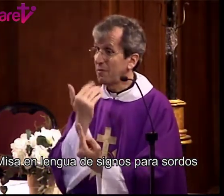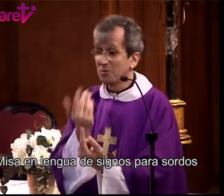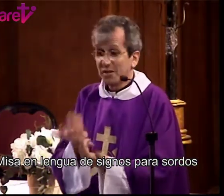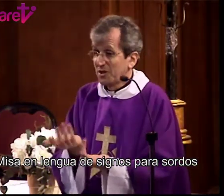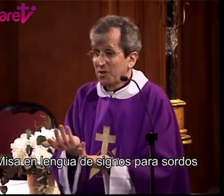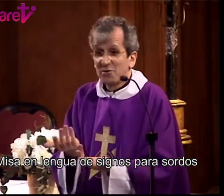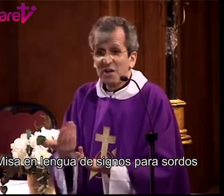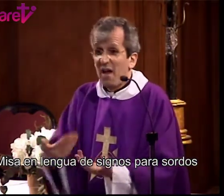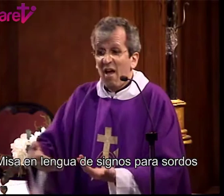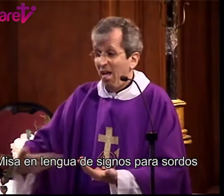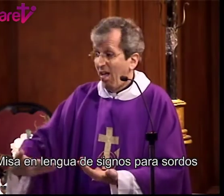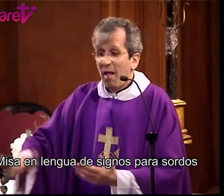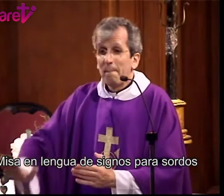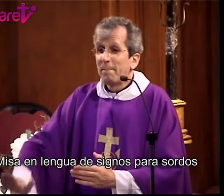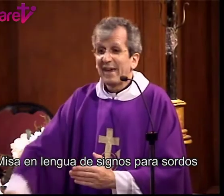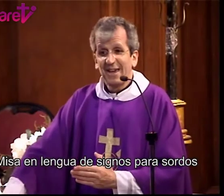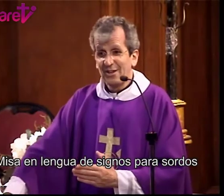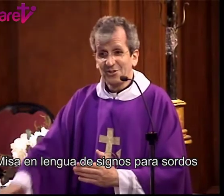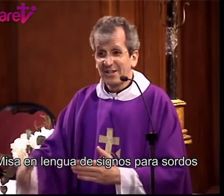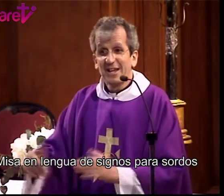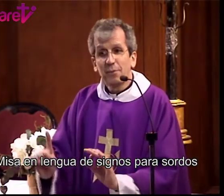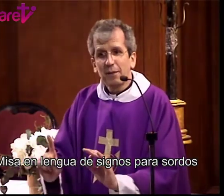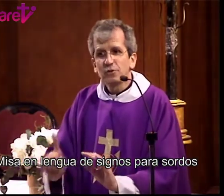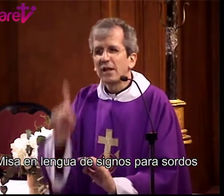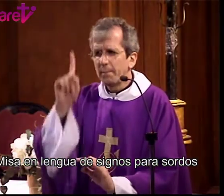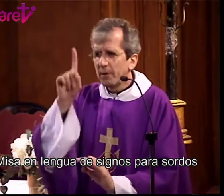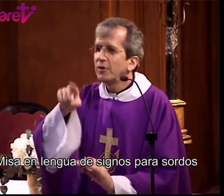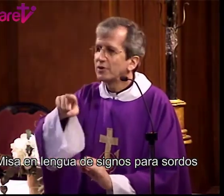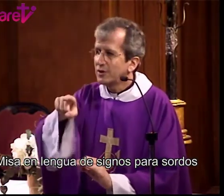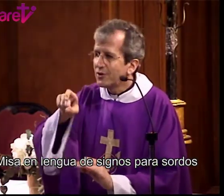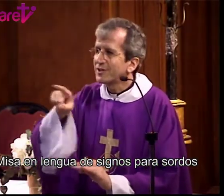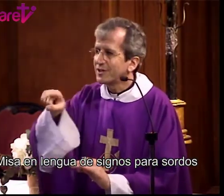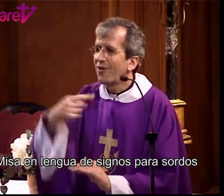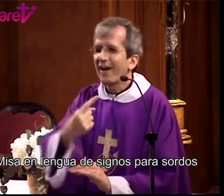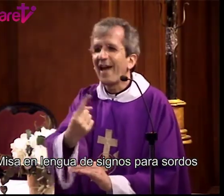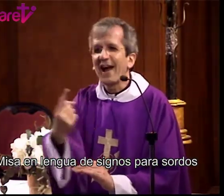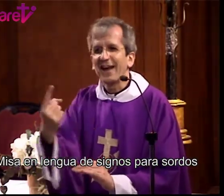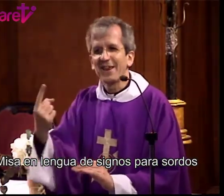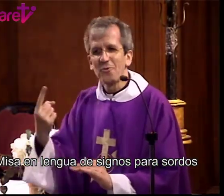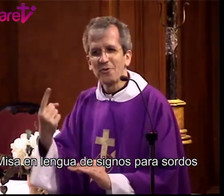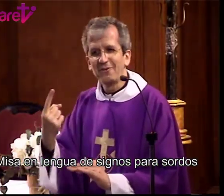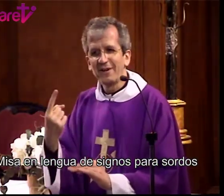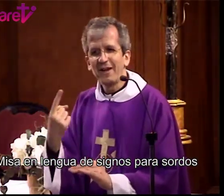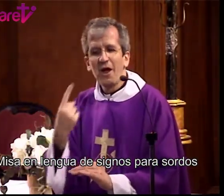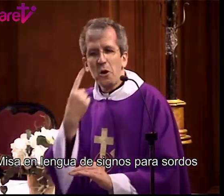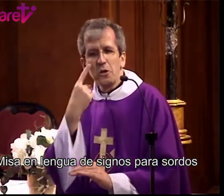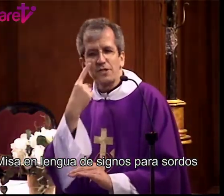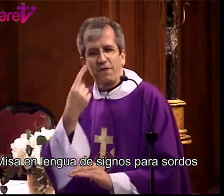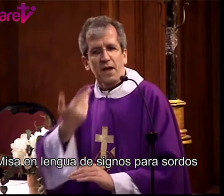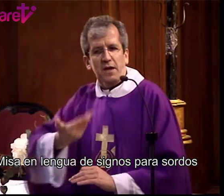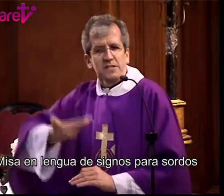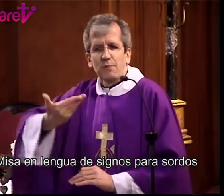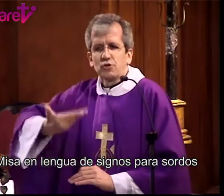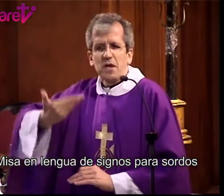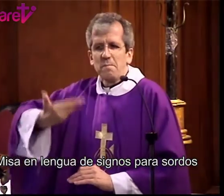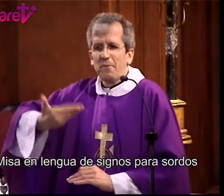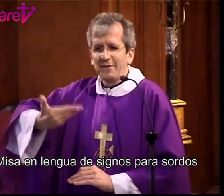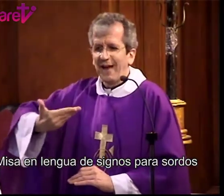que somos pequeños, que no valemos nada, pero Dios nos escoge a cada uno. No se fija en que seamos